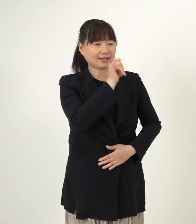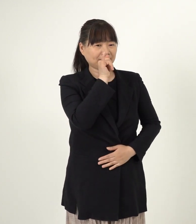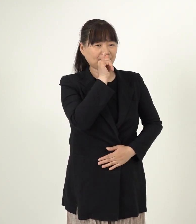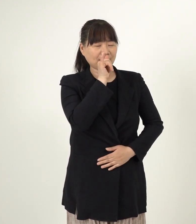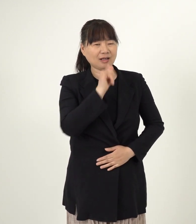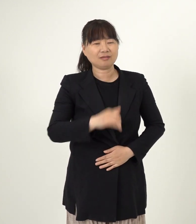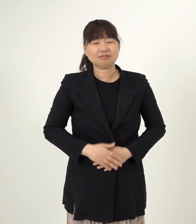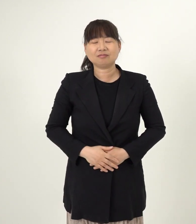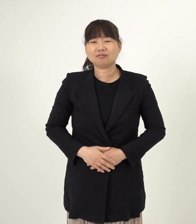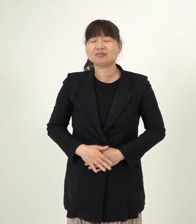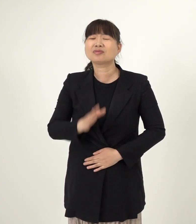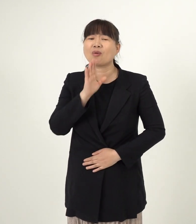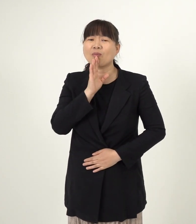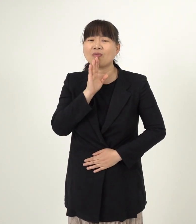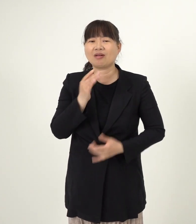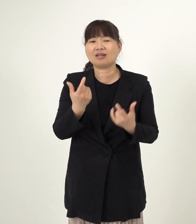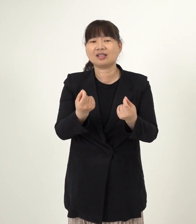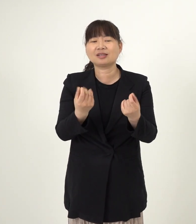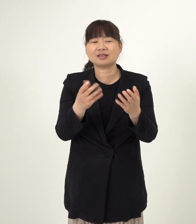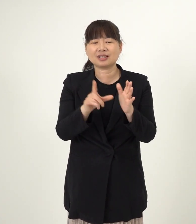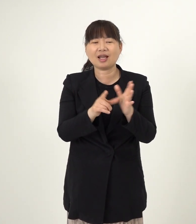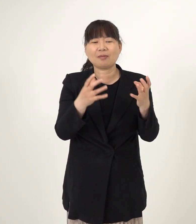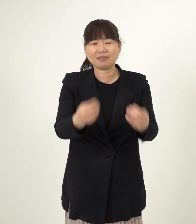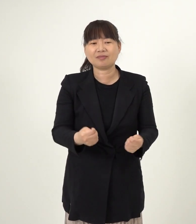정말 이럴 때가 많아요.